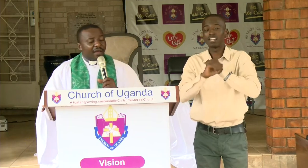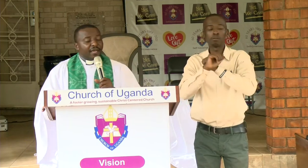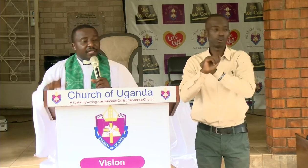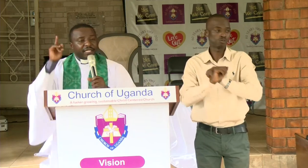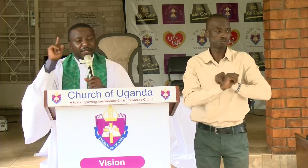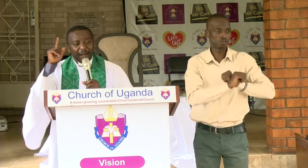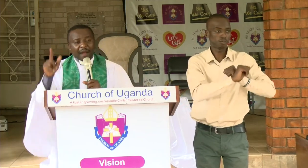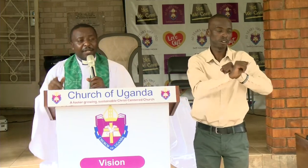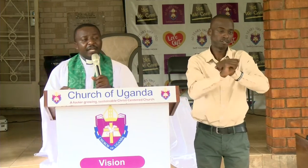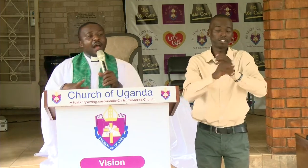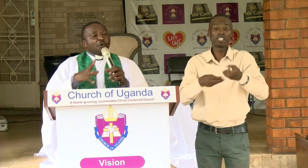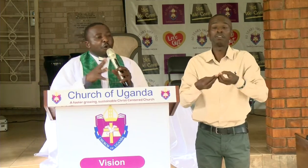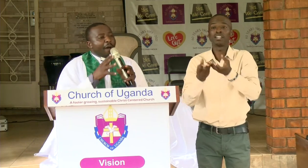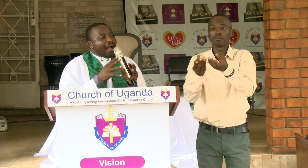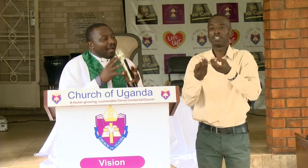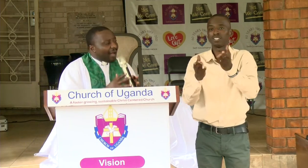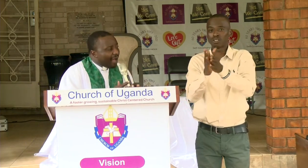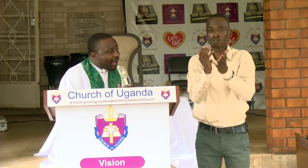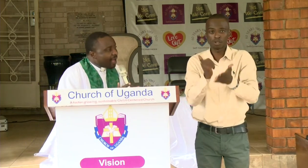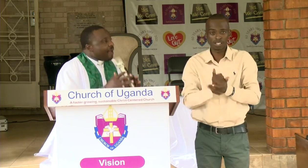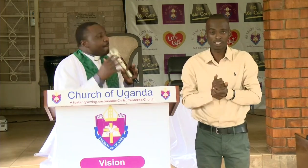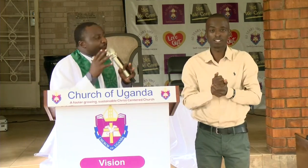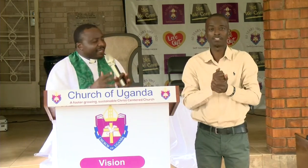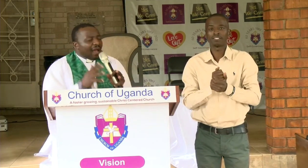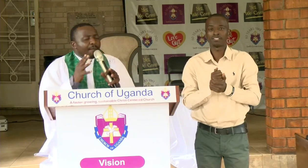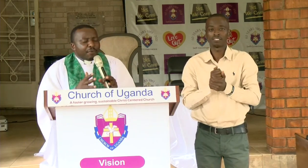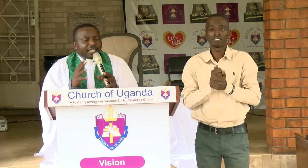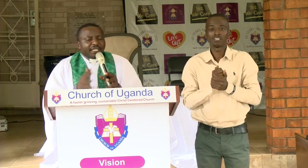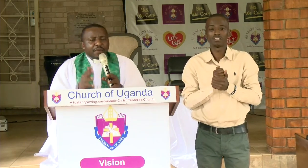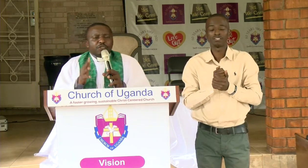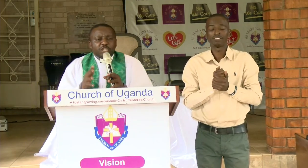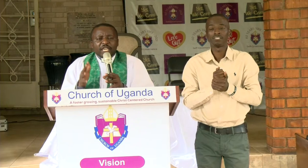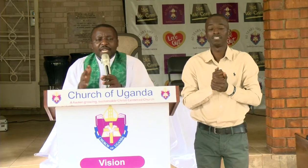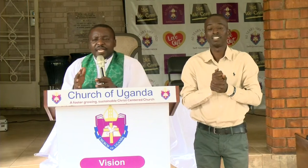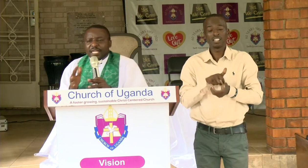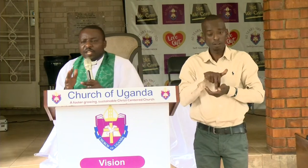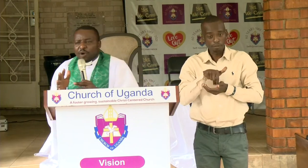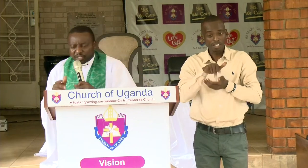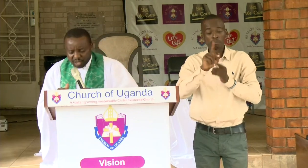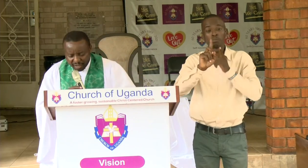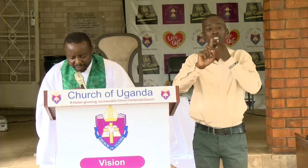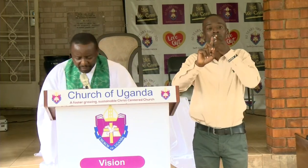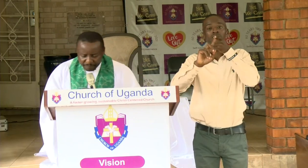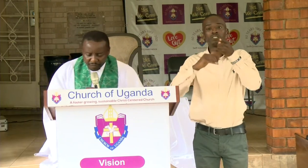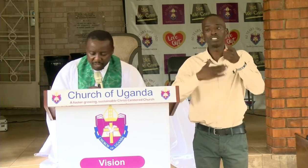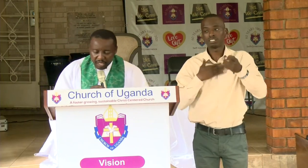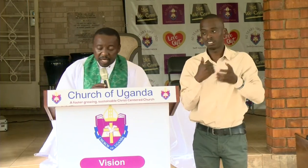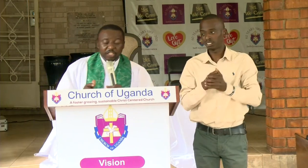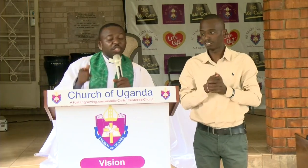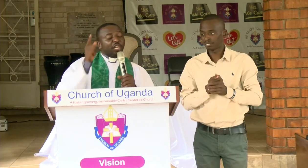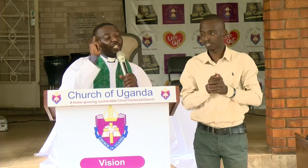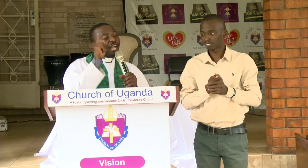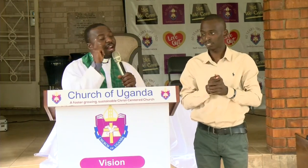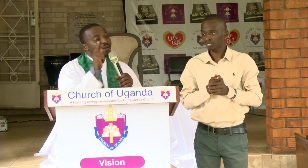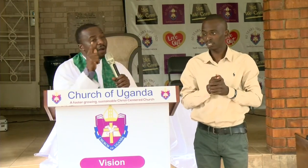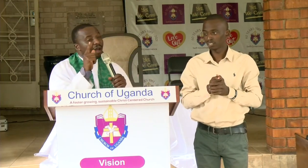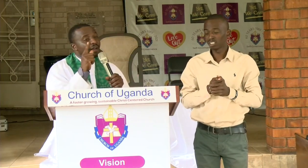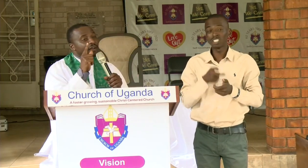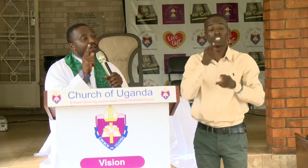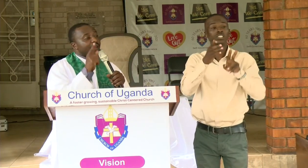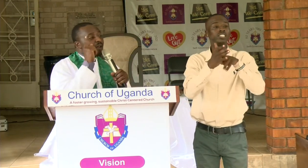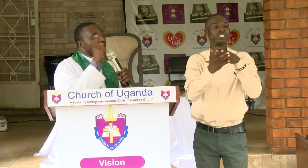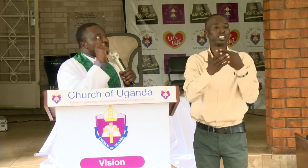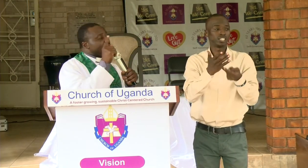ndibakuuma, ndibagabirira kubanga batambulidde mu kigendererwa kyange. Ekyo